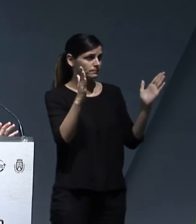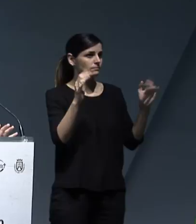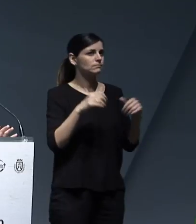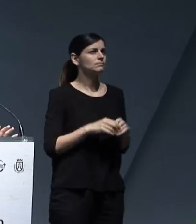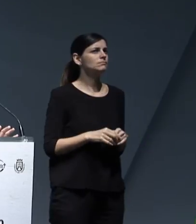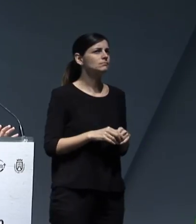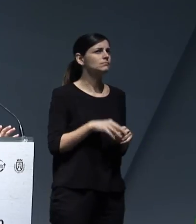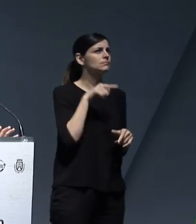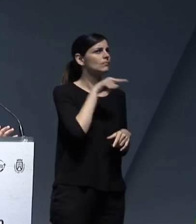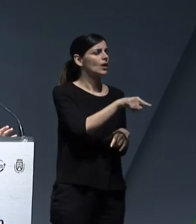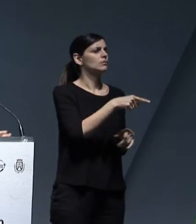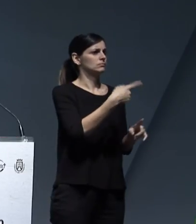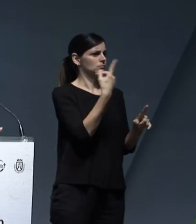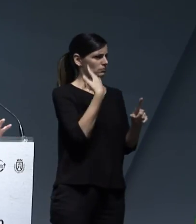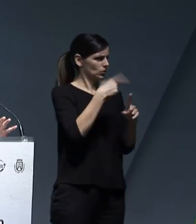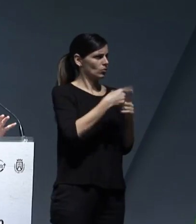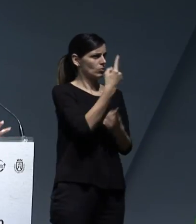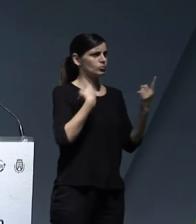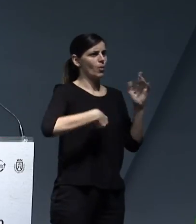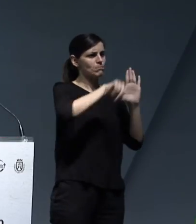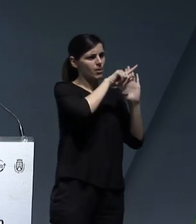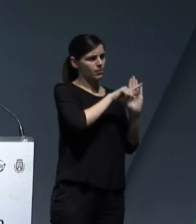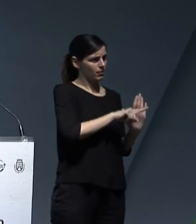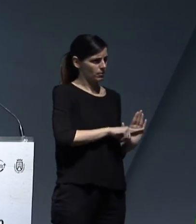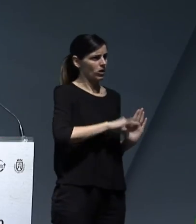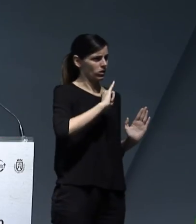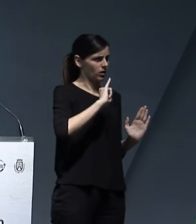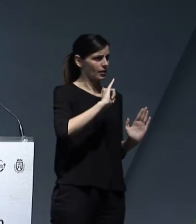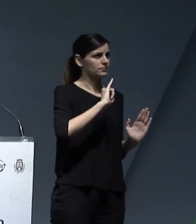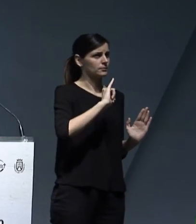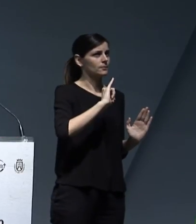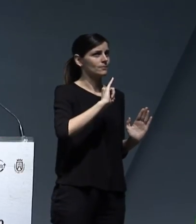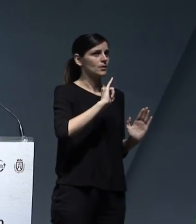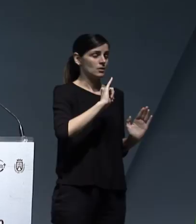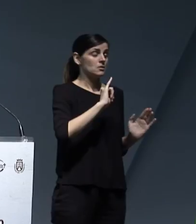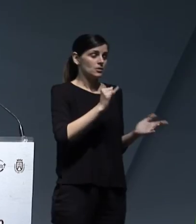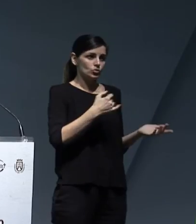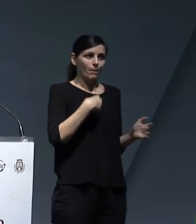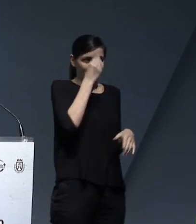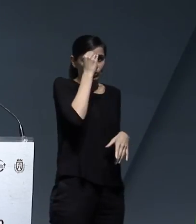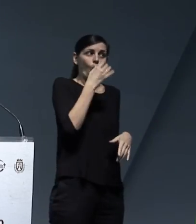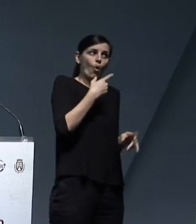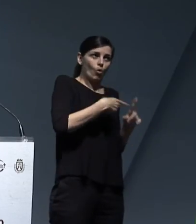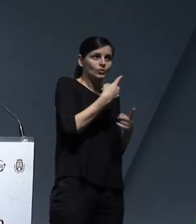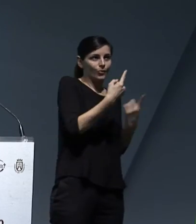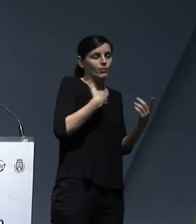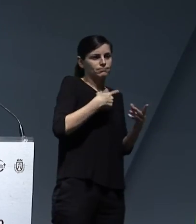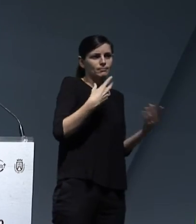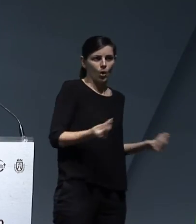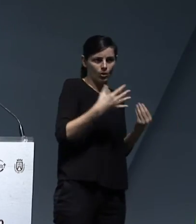tiene una serie de consideraciones, o sea, el PEMAR, que yo creo que son mejorables en un